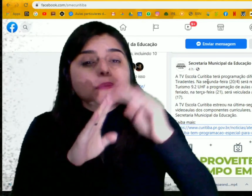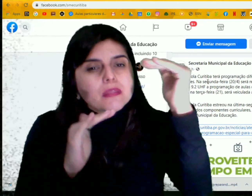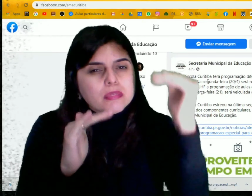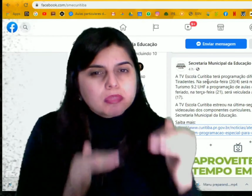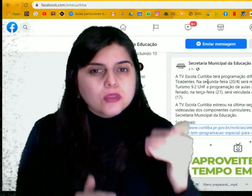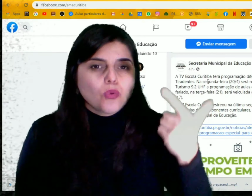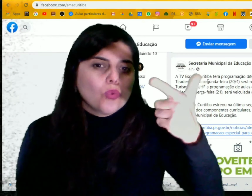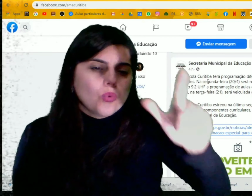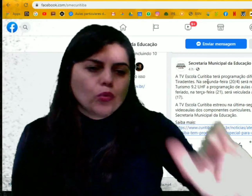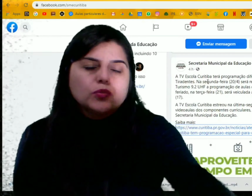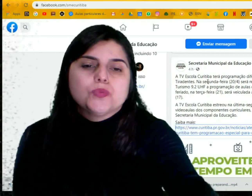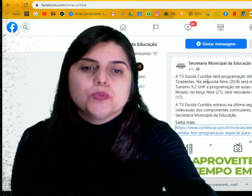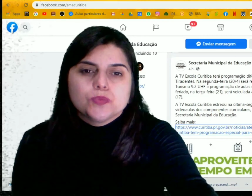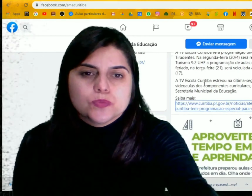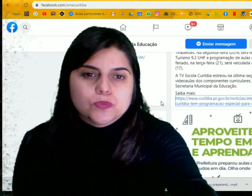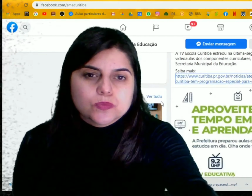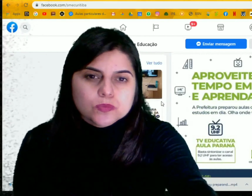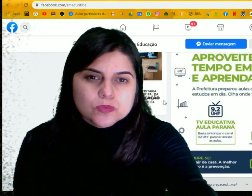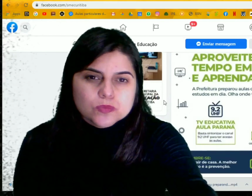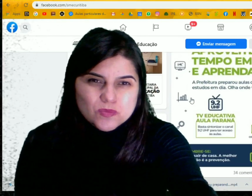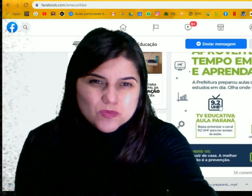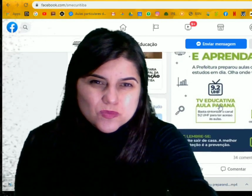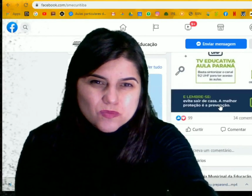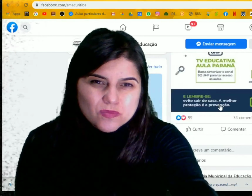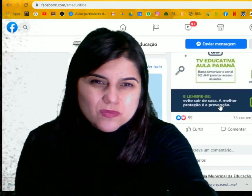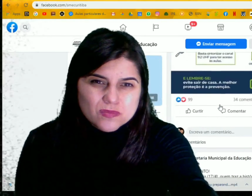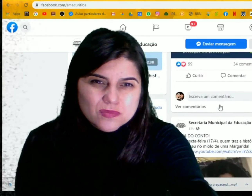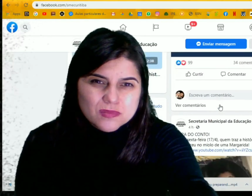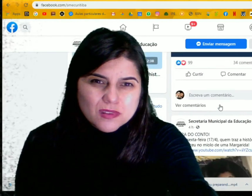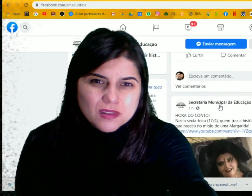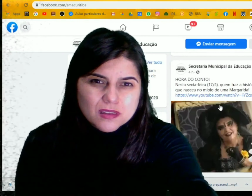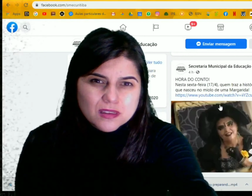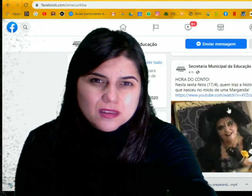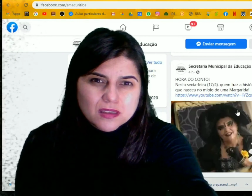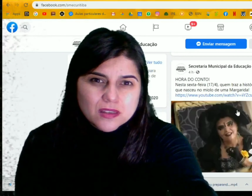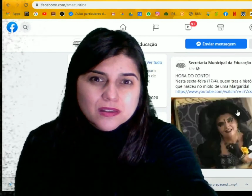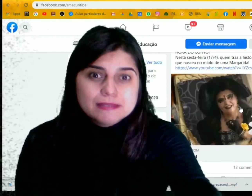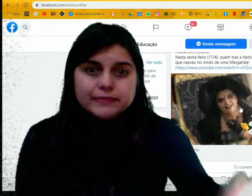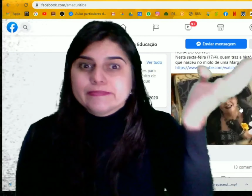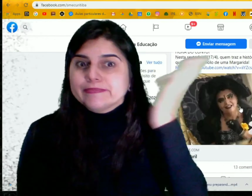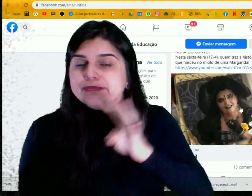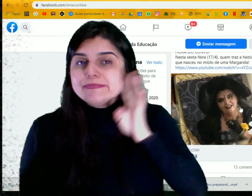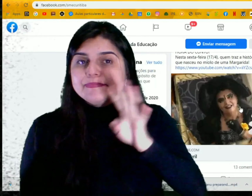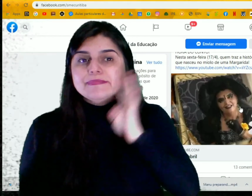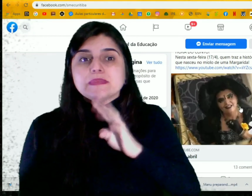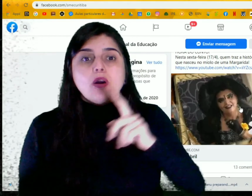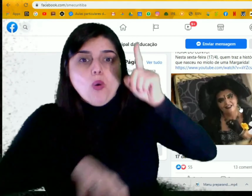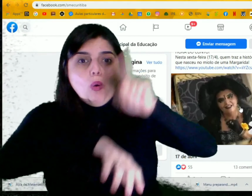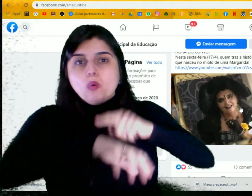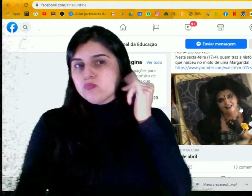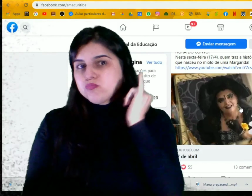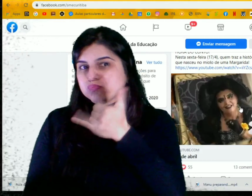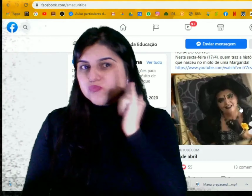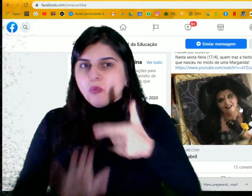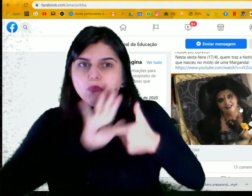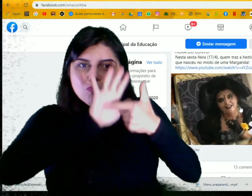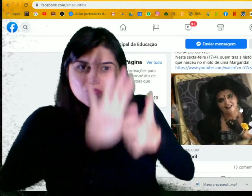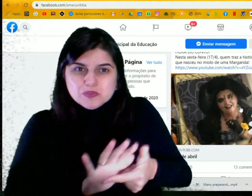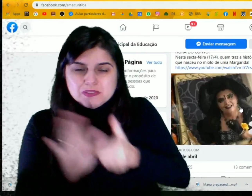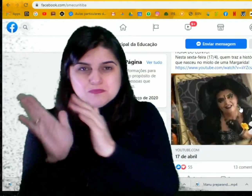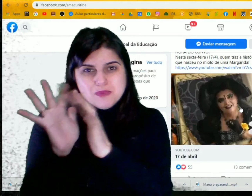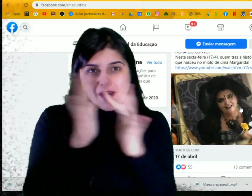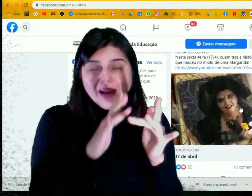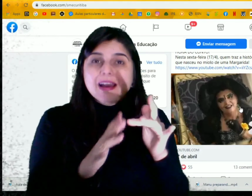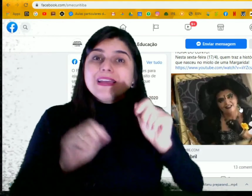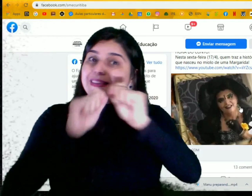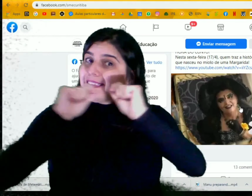realmente, confesso que foi muitas atividades e a gente não conseguiu fazer tudo. Vou mostrar um outro destaque aqui.